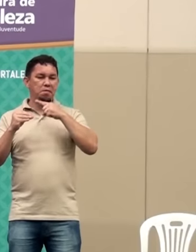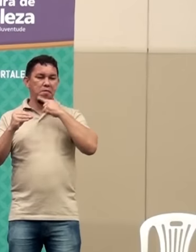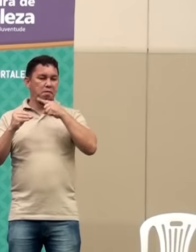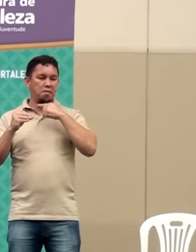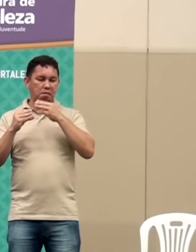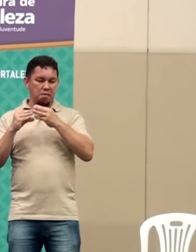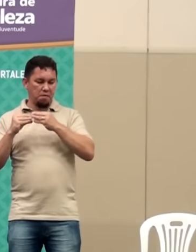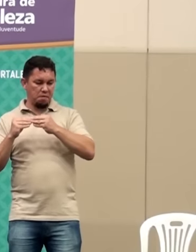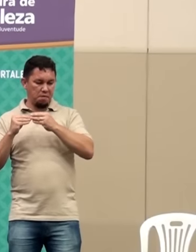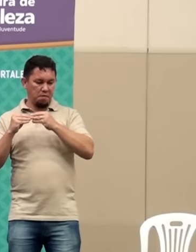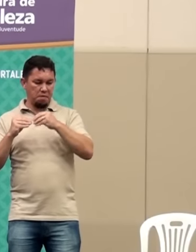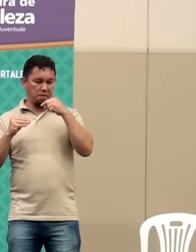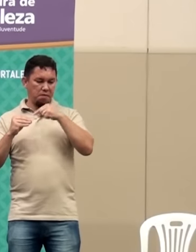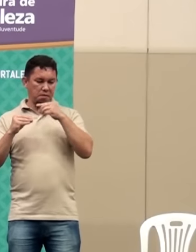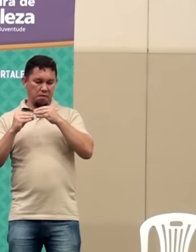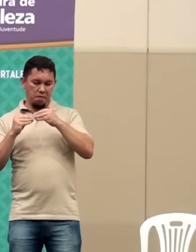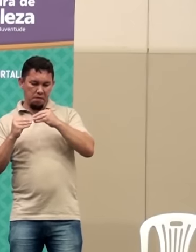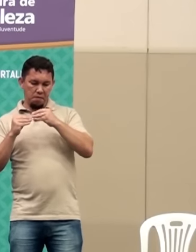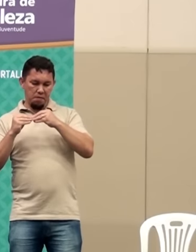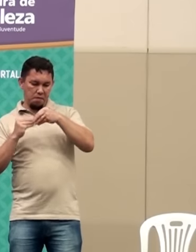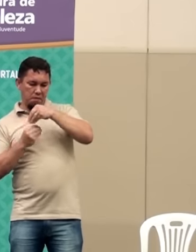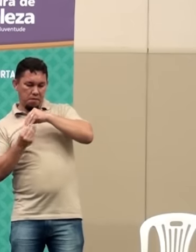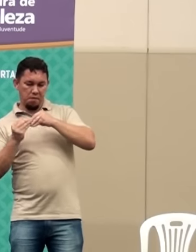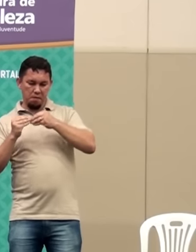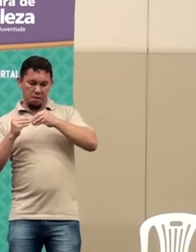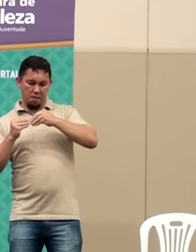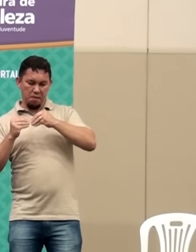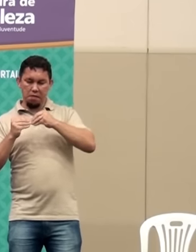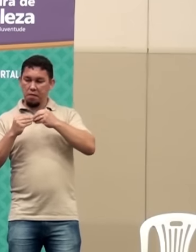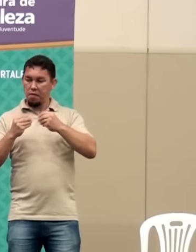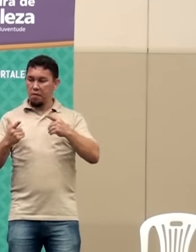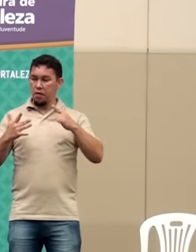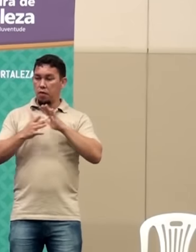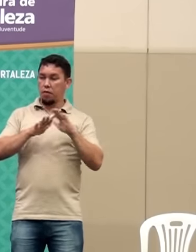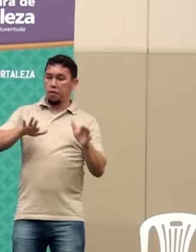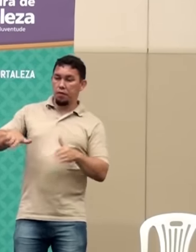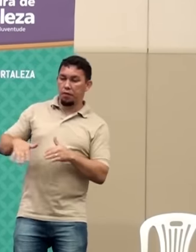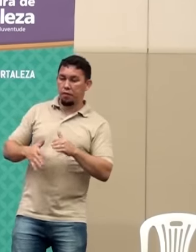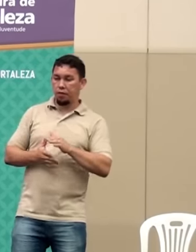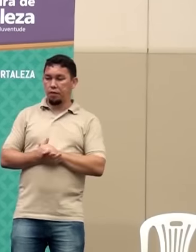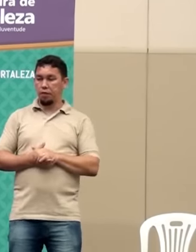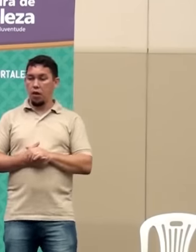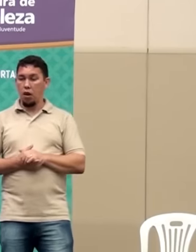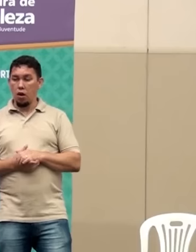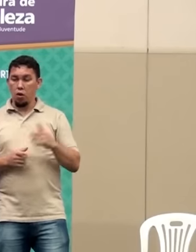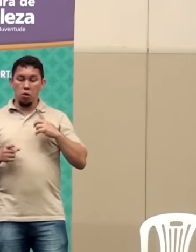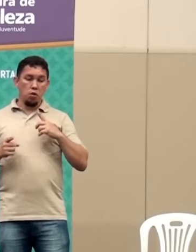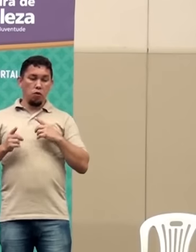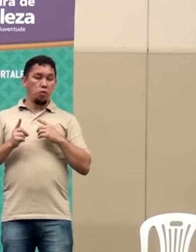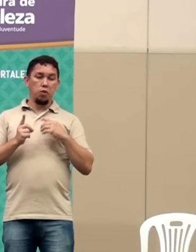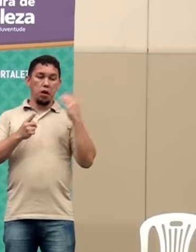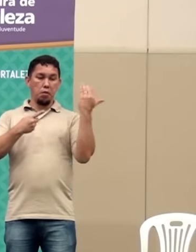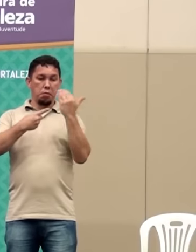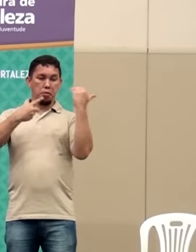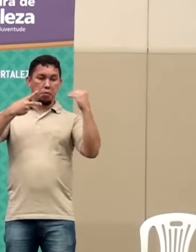que são as bases que têm baixos coeficientes de solubilidade. Vamos lá, vamos ver cada um agora quem que